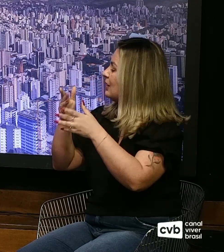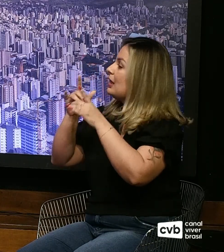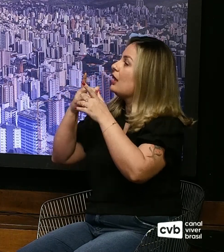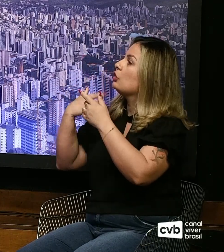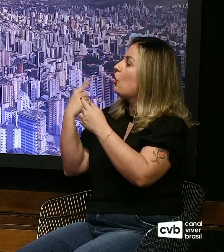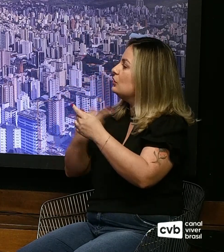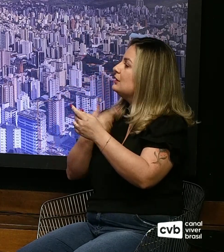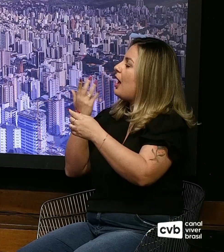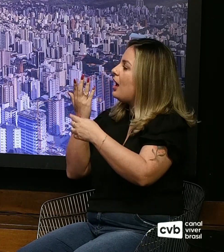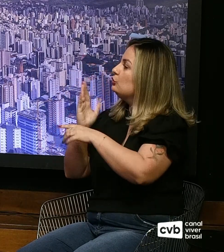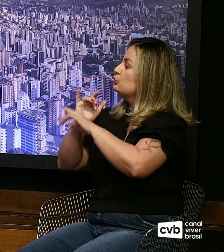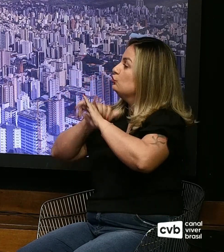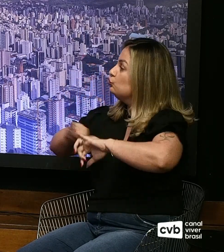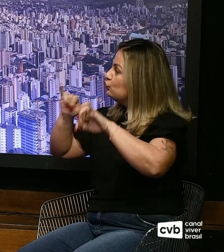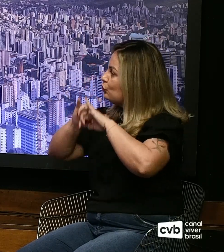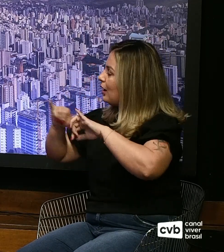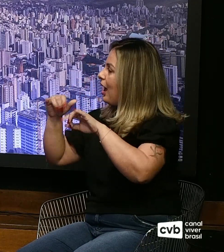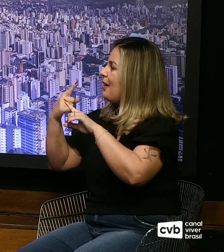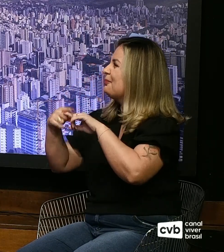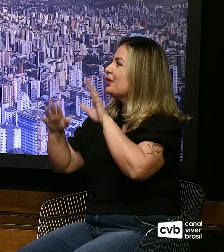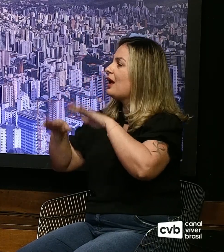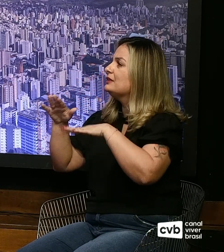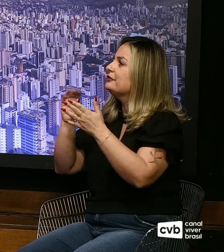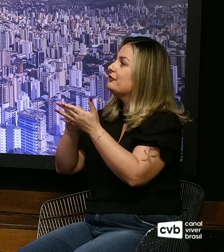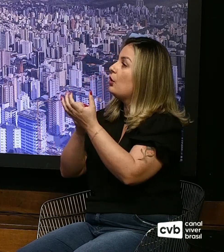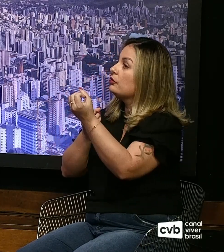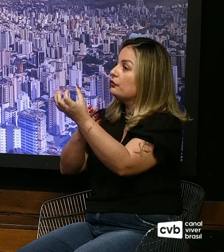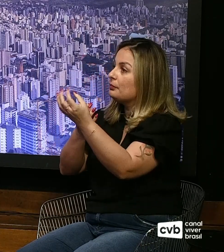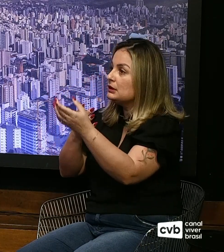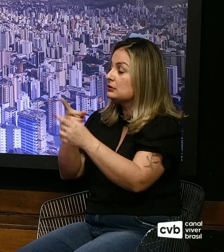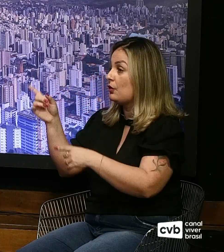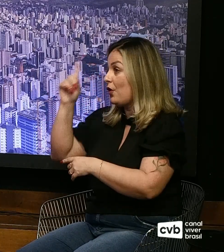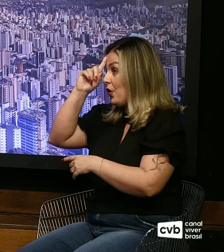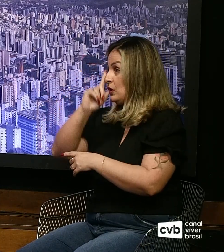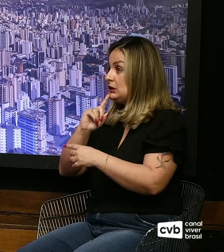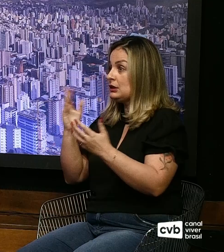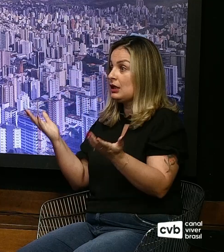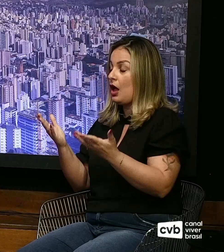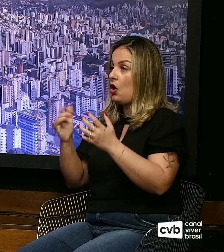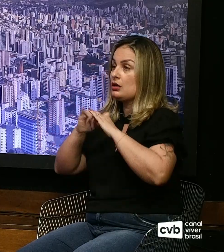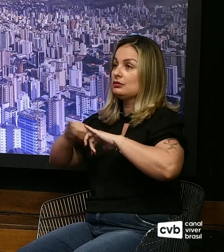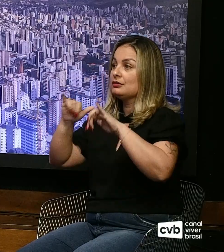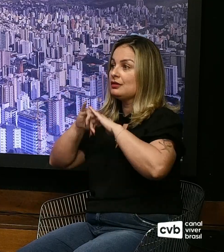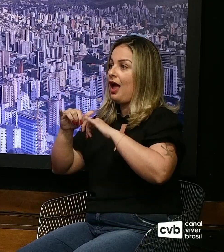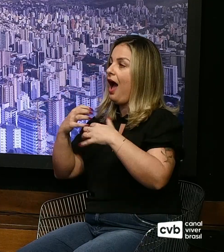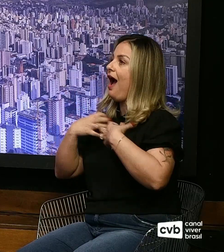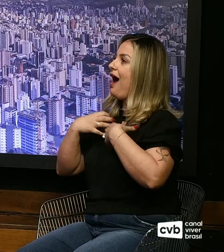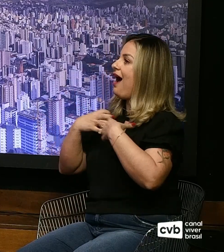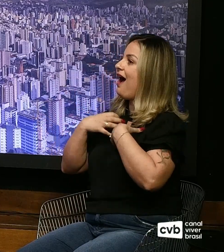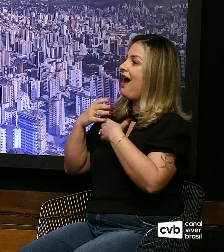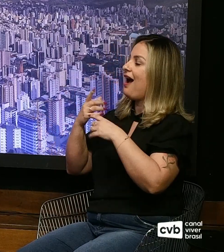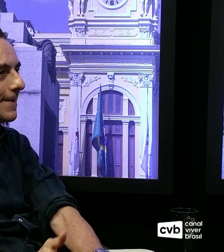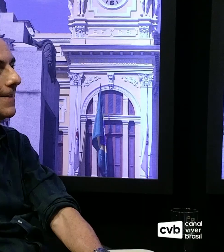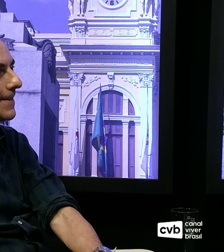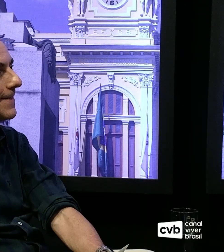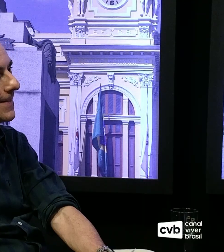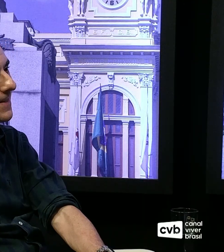trazer o público, trazer e ir até esses espaços também. A Rosane agora tem,